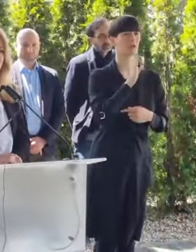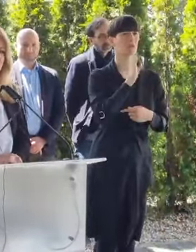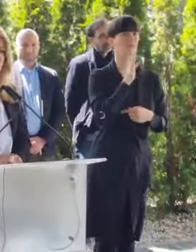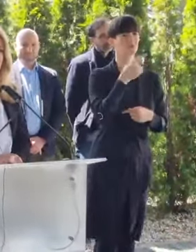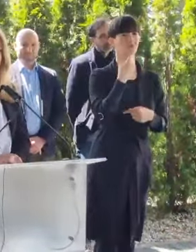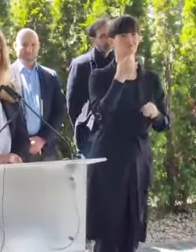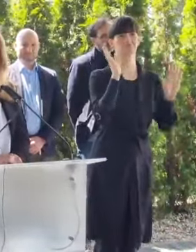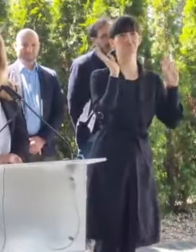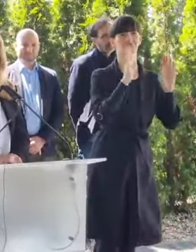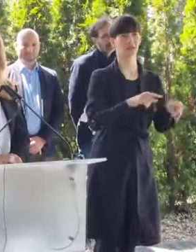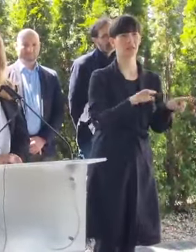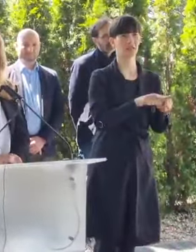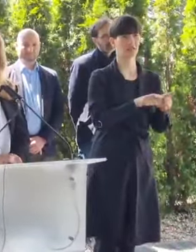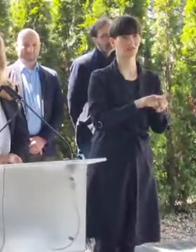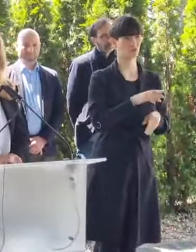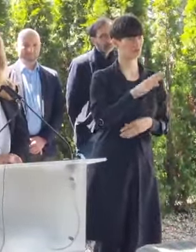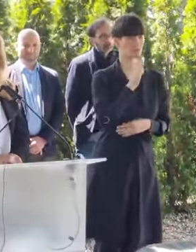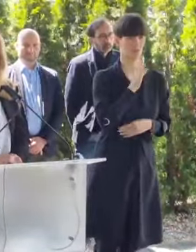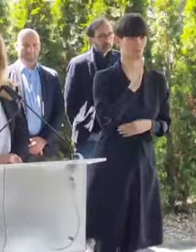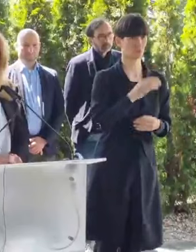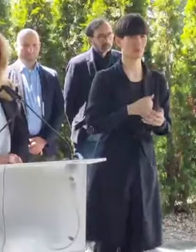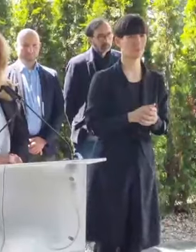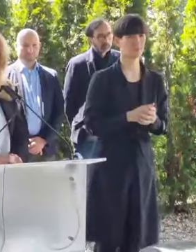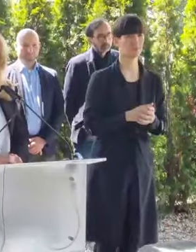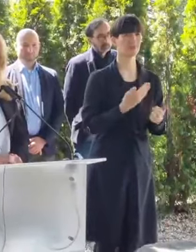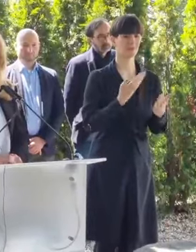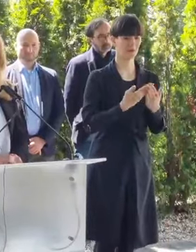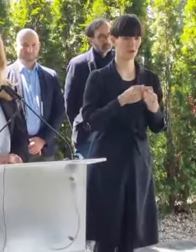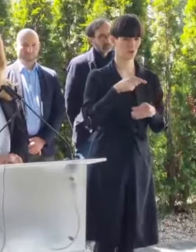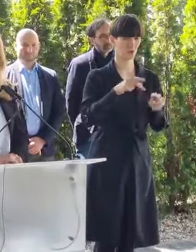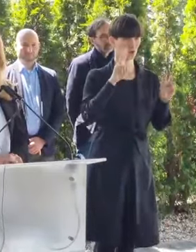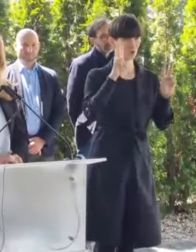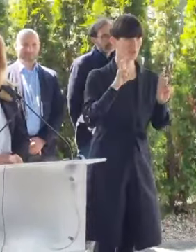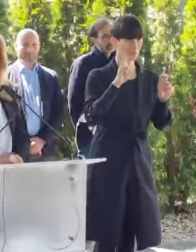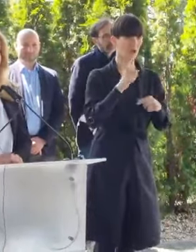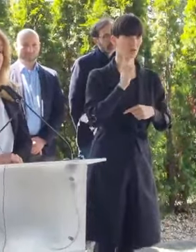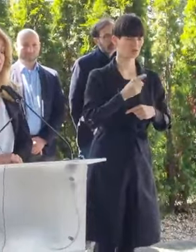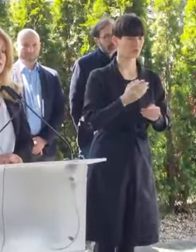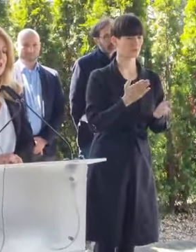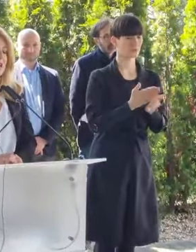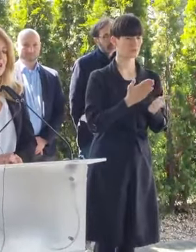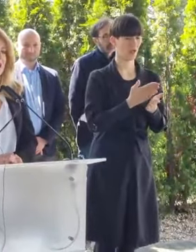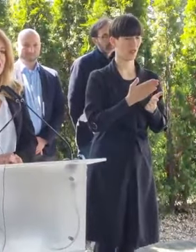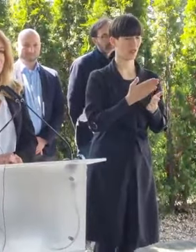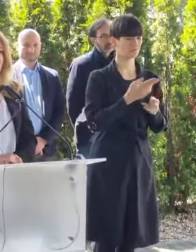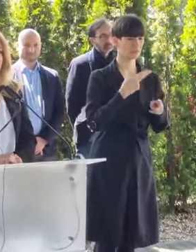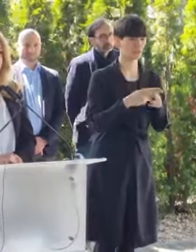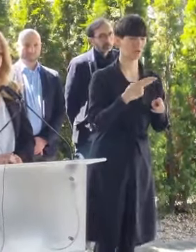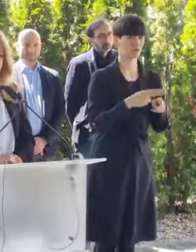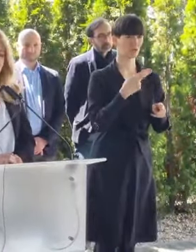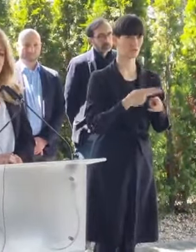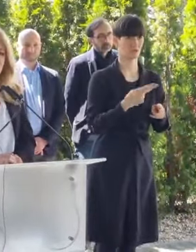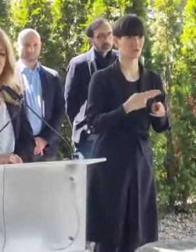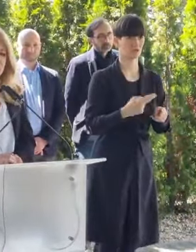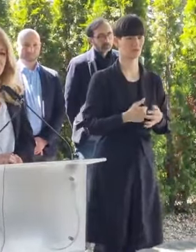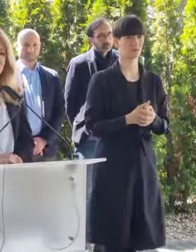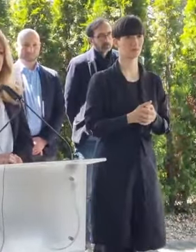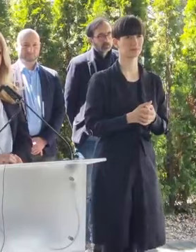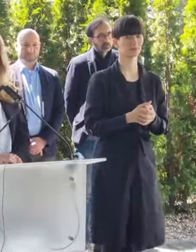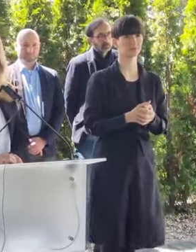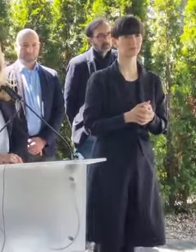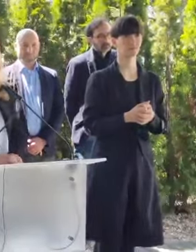civilizovanému zovšednelo. A preto sa od tejto témy nesmieme odvracať chrbtom. Zároveň som veľmi